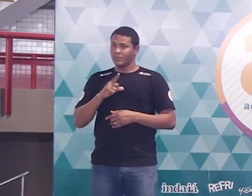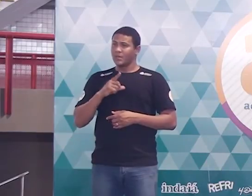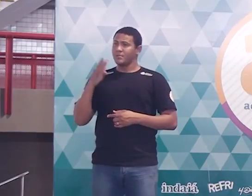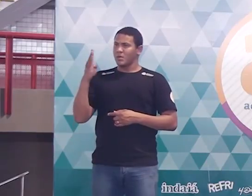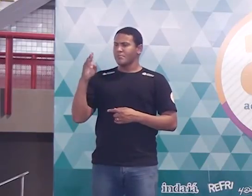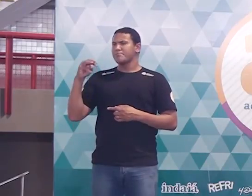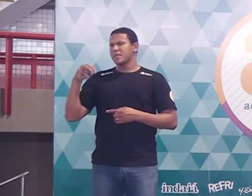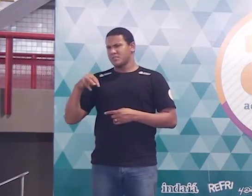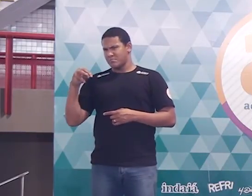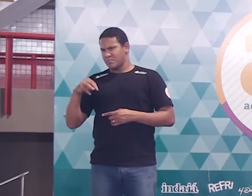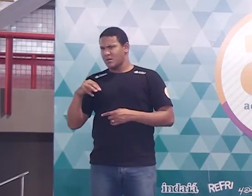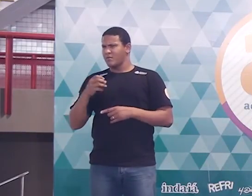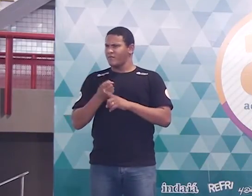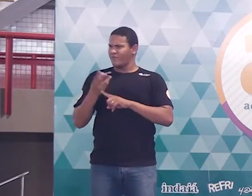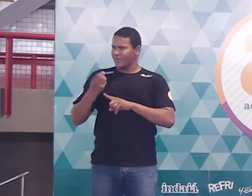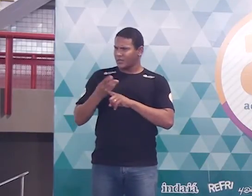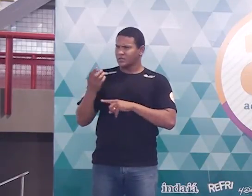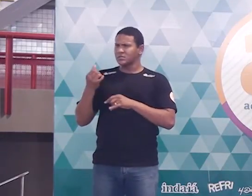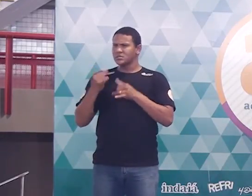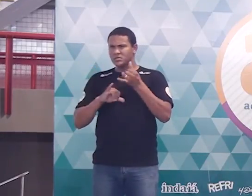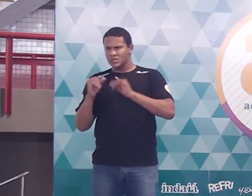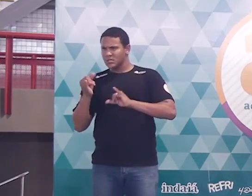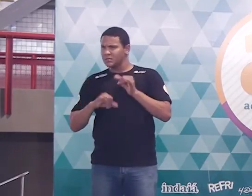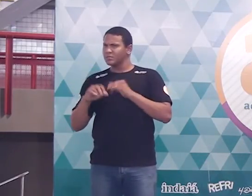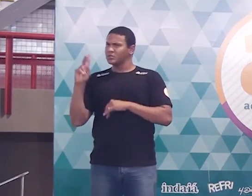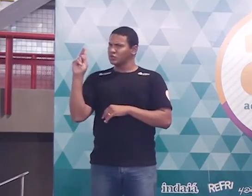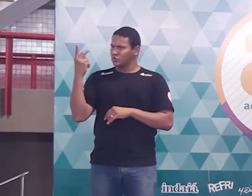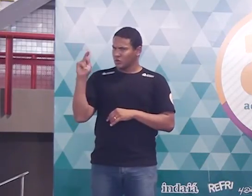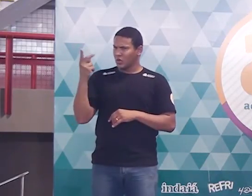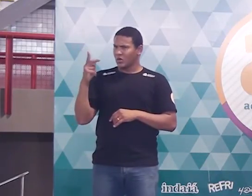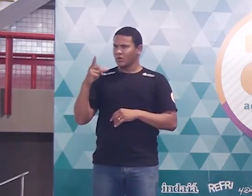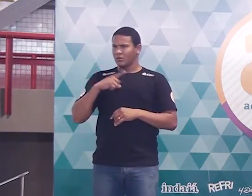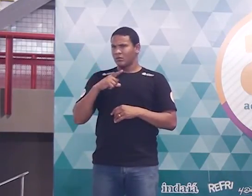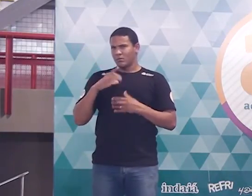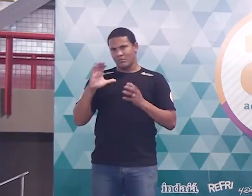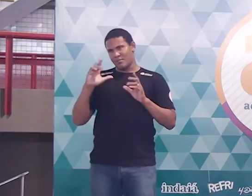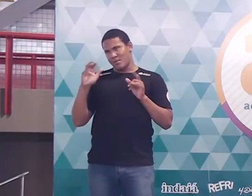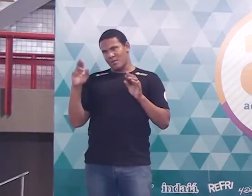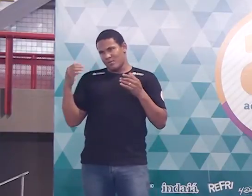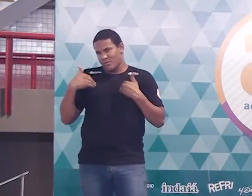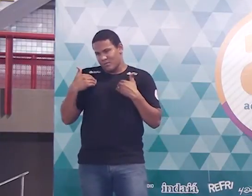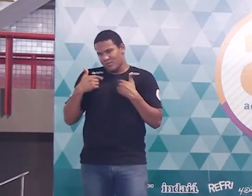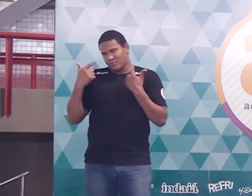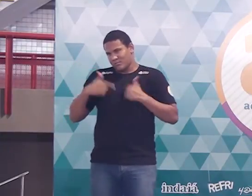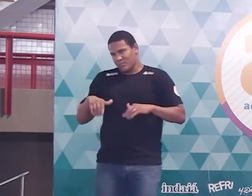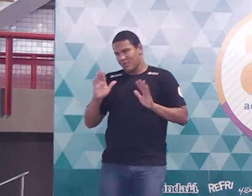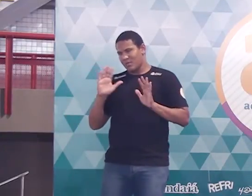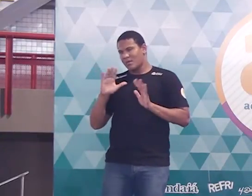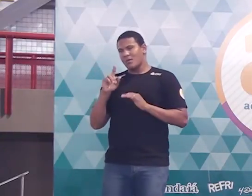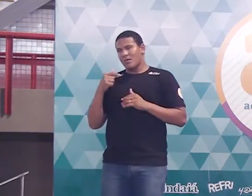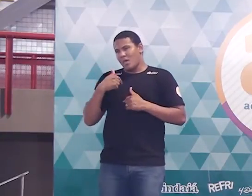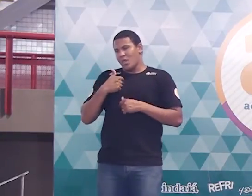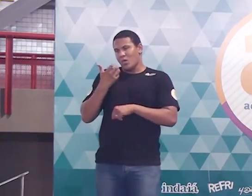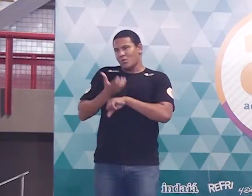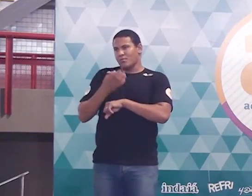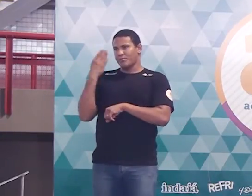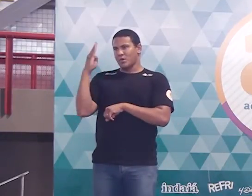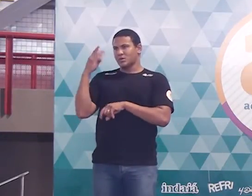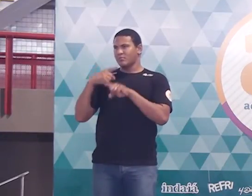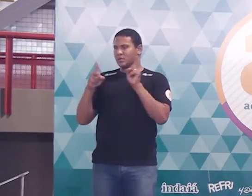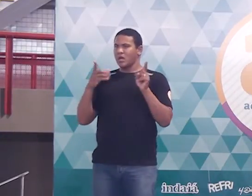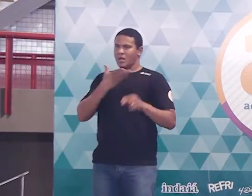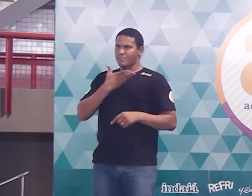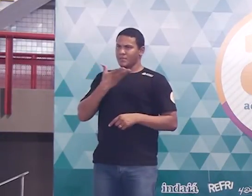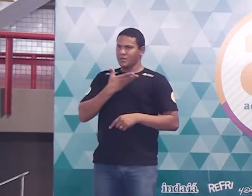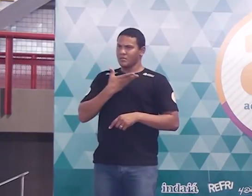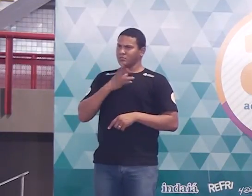questões de matemática, de física, de química, de história, certo? Lógico que não sou eu, né? Eu resolvo as de biologia. Mas tem uns colegas